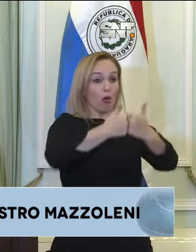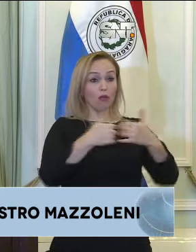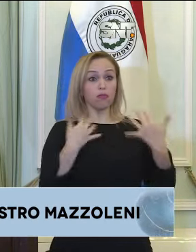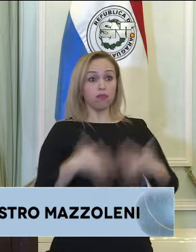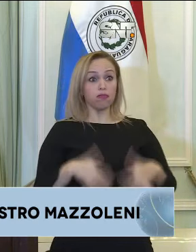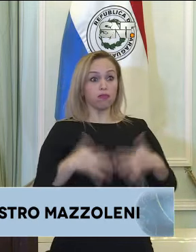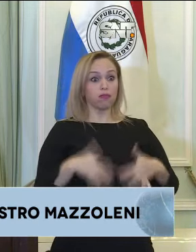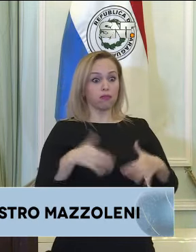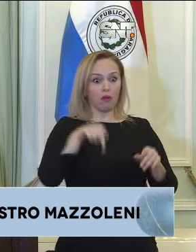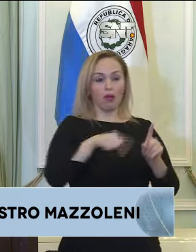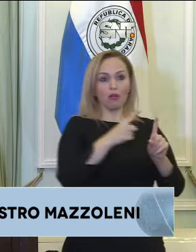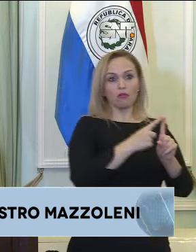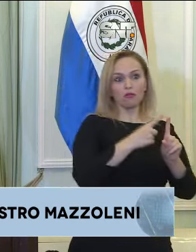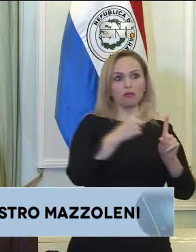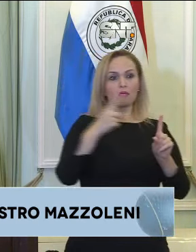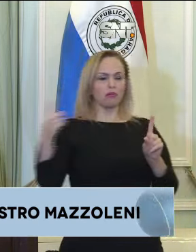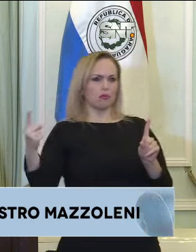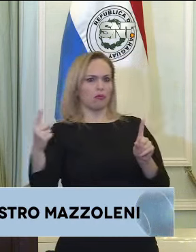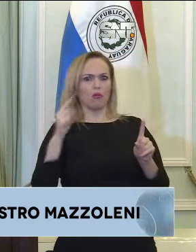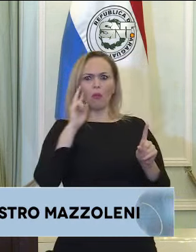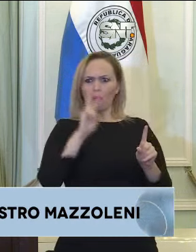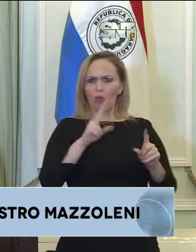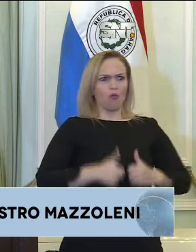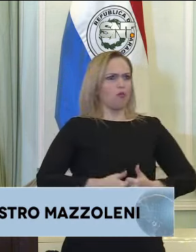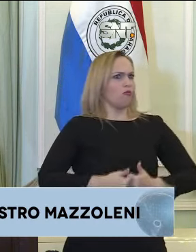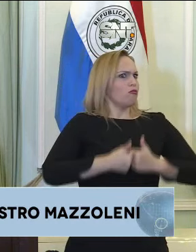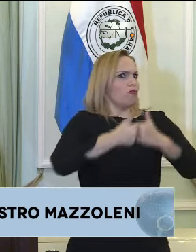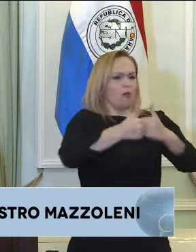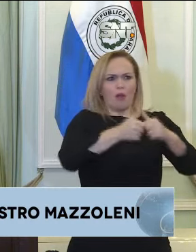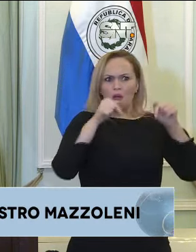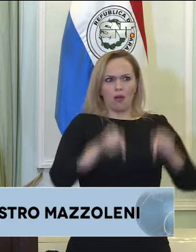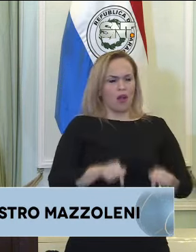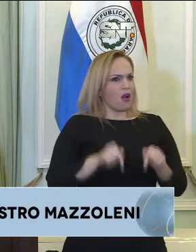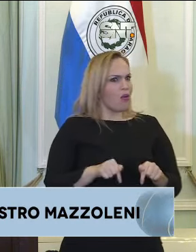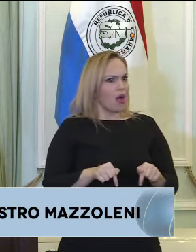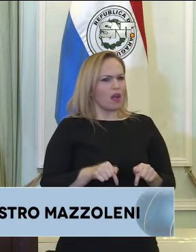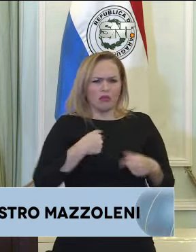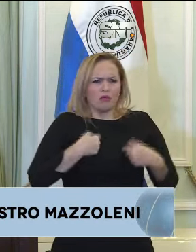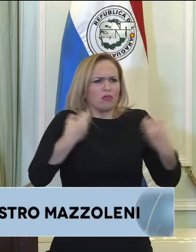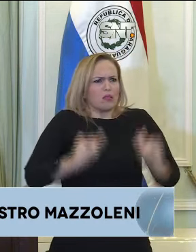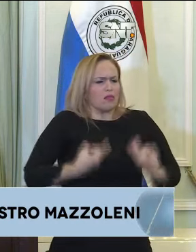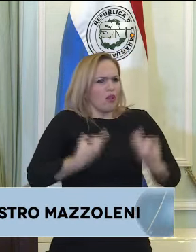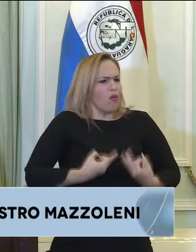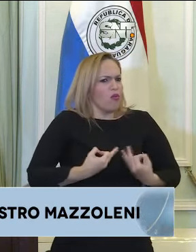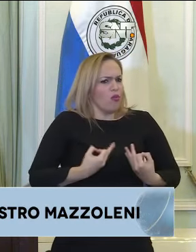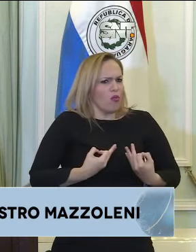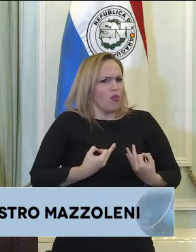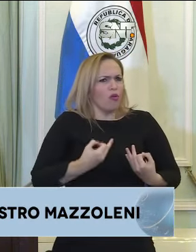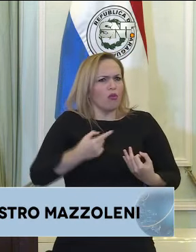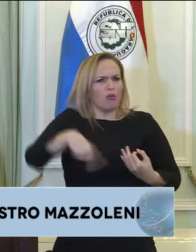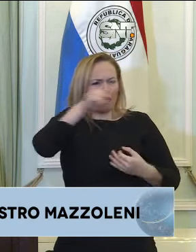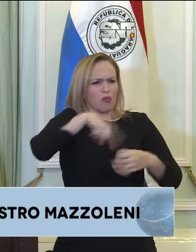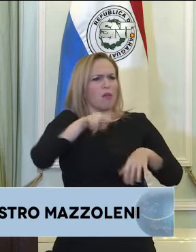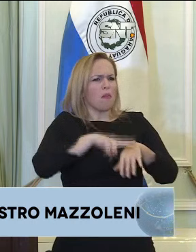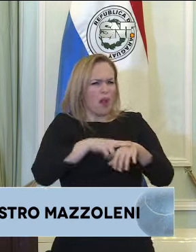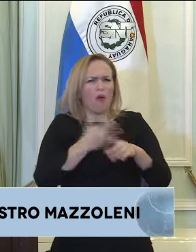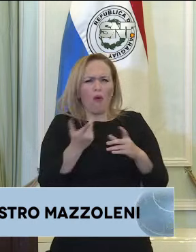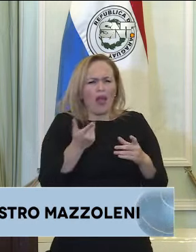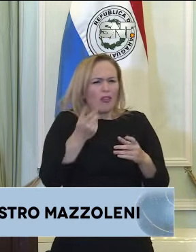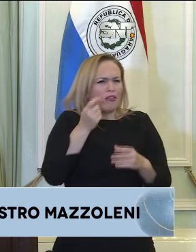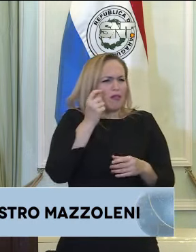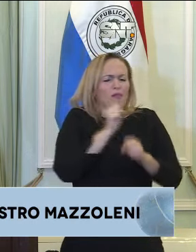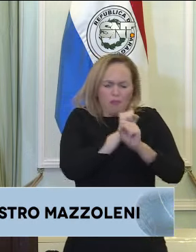a esta parte nosotros notamos un mucho mejor tratamiento, estamos seguros que esto va a contribuir para que haya una